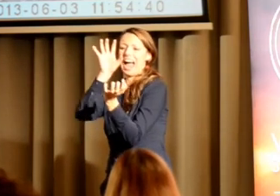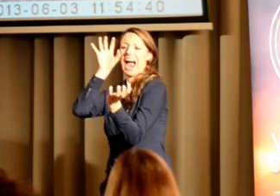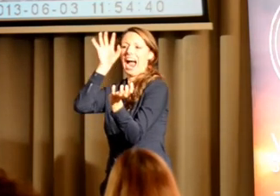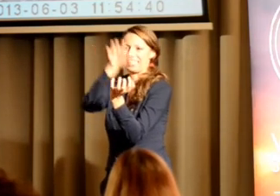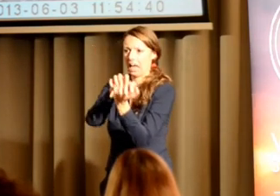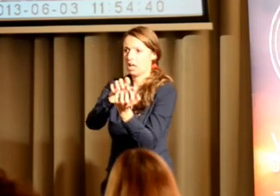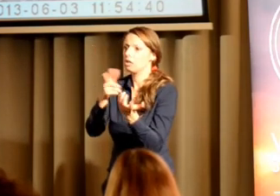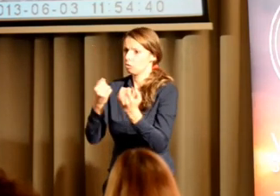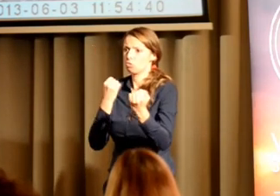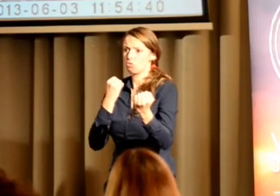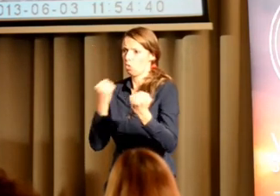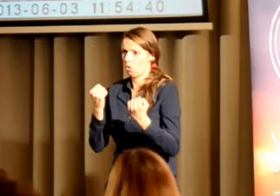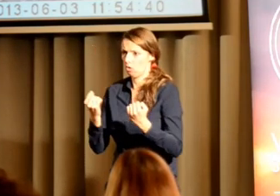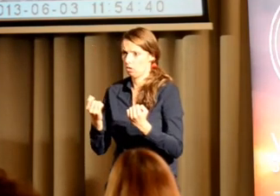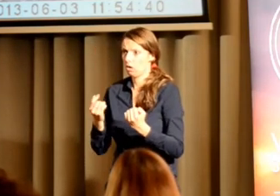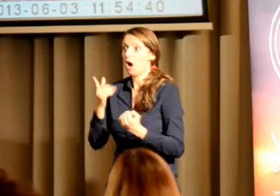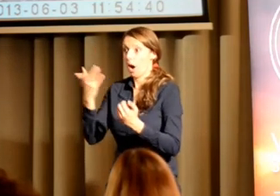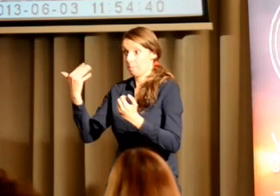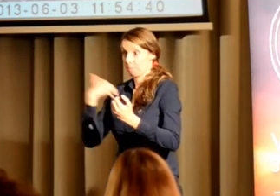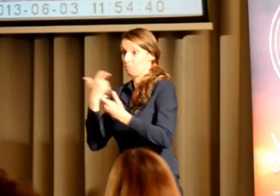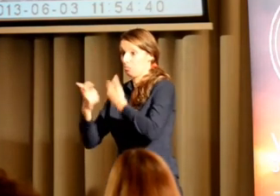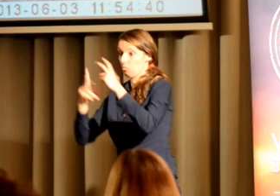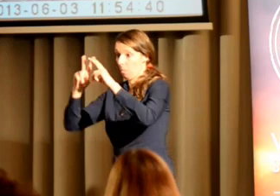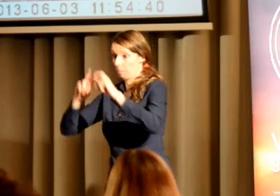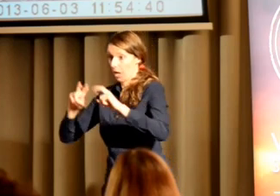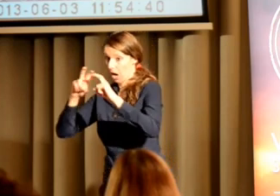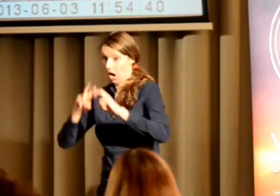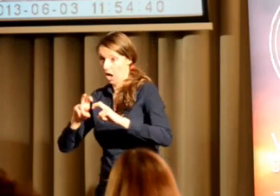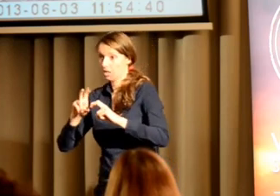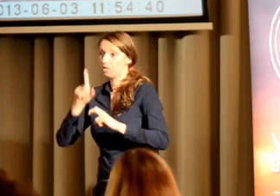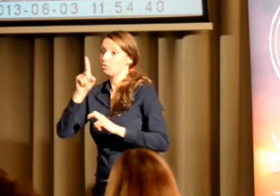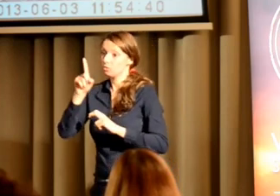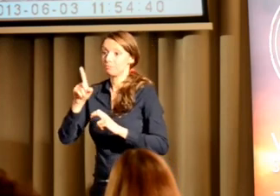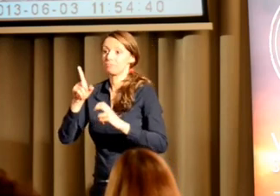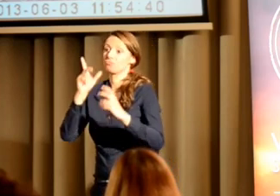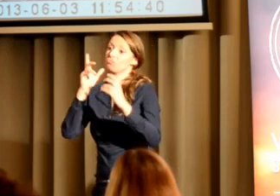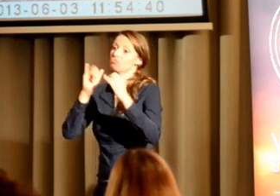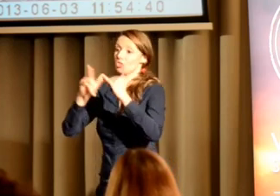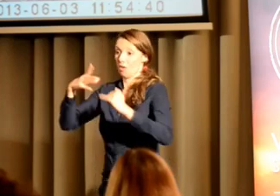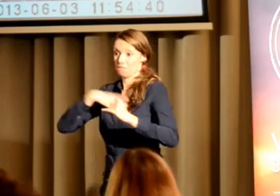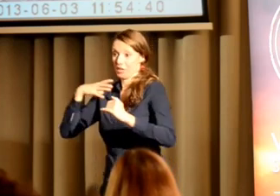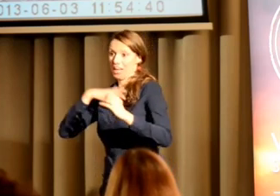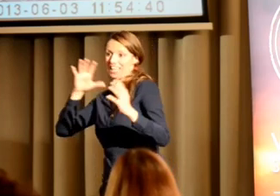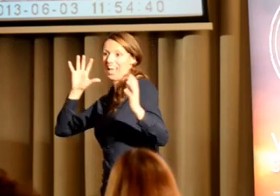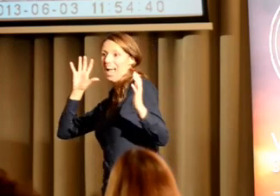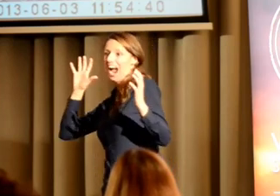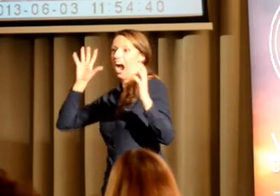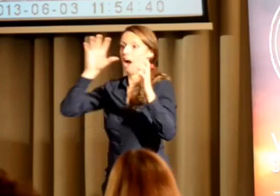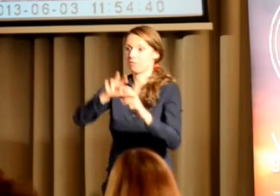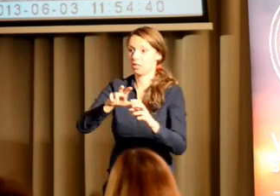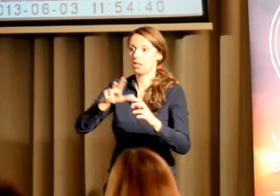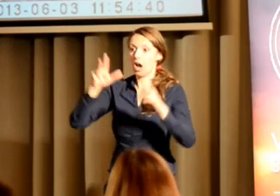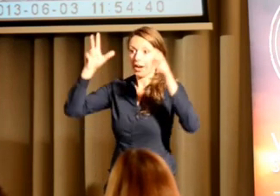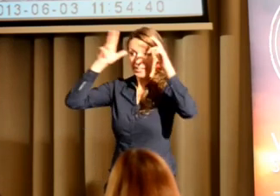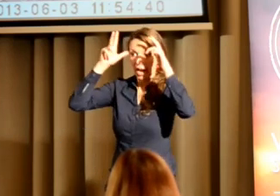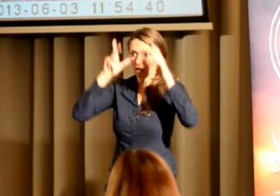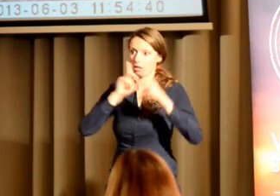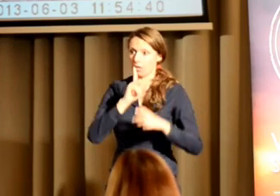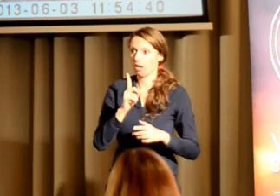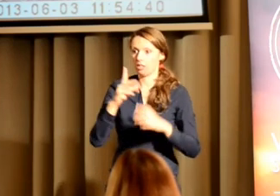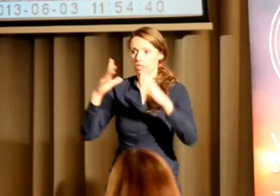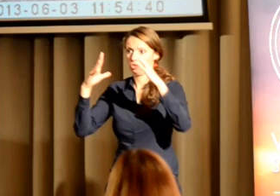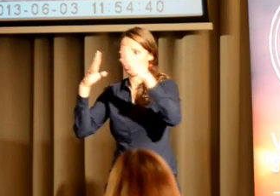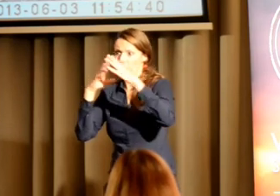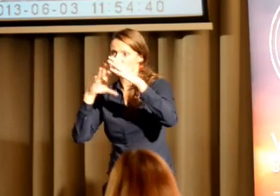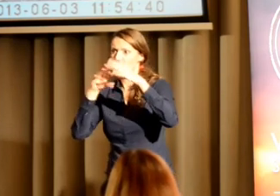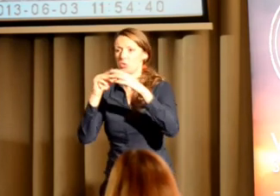I badania wskazały, że jeśli poluje się na jelenia, to zaledwie 1 na 10 ataków kończy